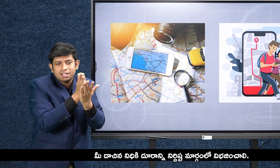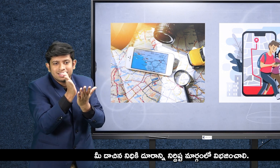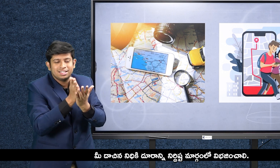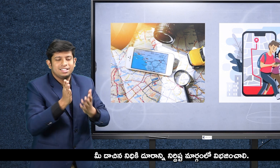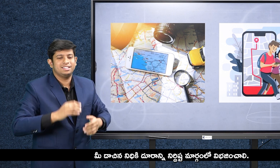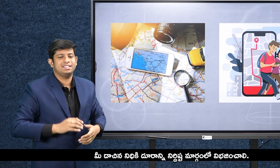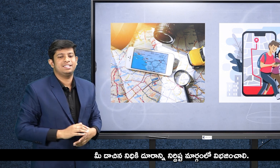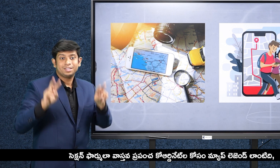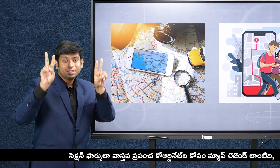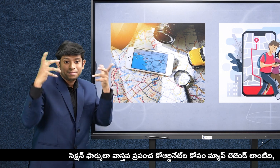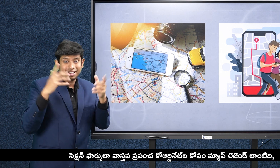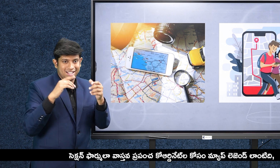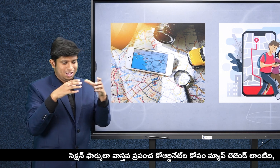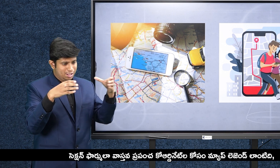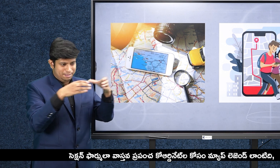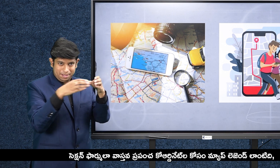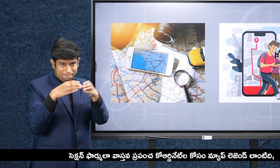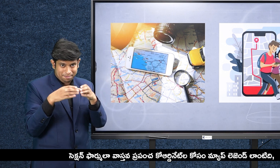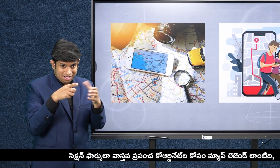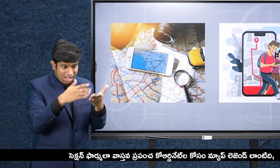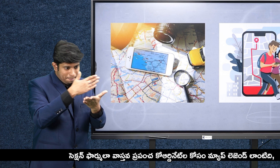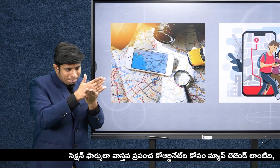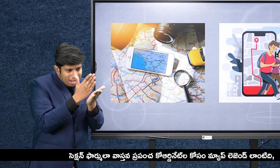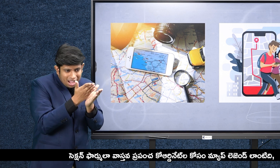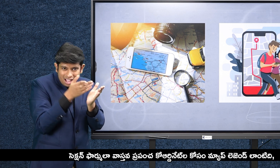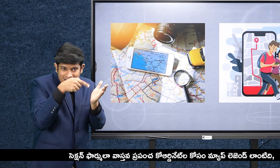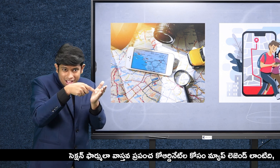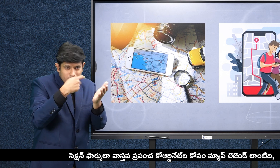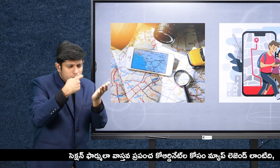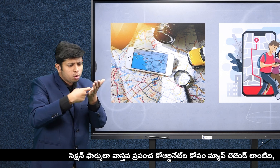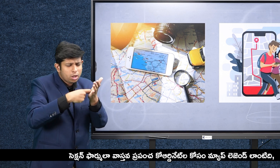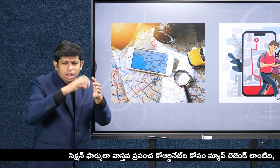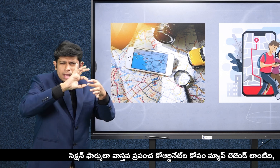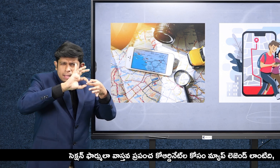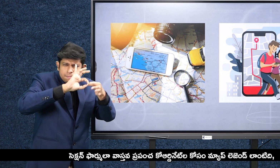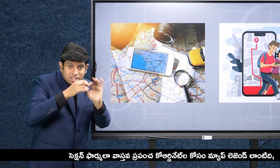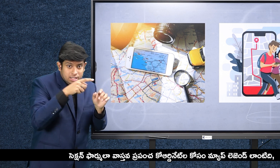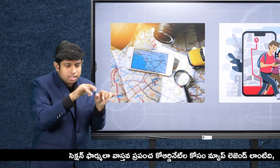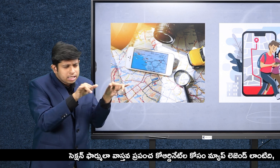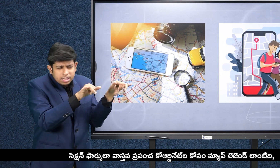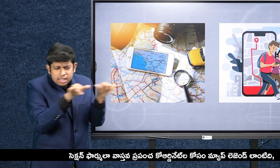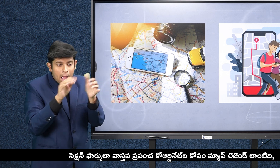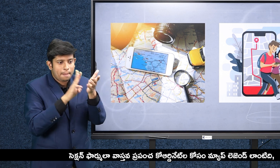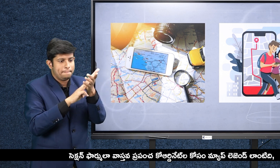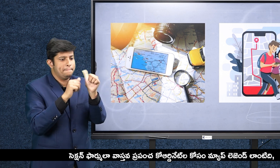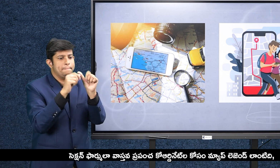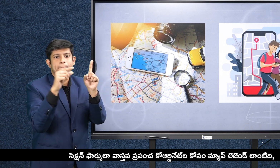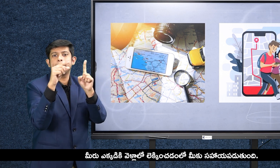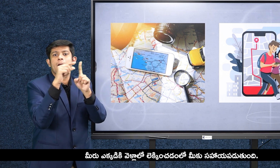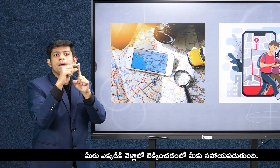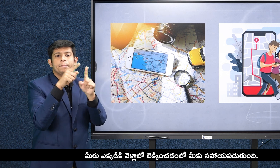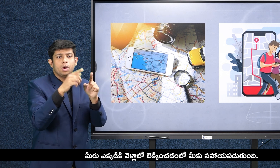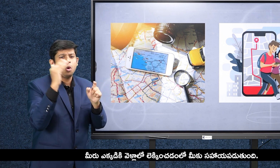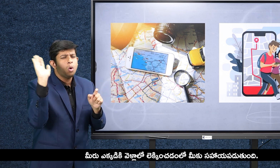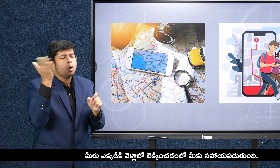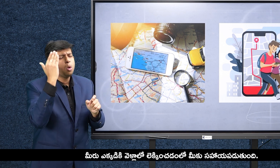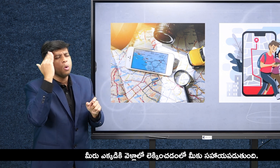విభజించాలి సెక్షన్ ఫార్ములా వాస్తవ ప్రపంచ కోఆర్డినేట్ల కోసం మ్యాప్ లెజెండ్ లాంటిది మీరు